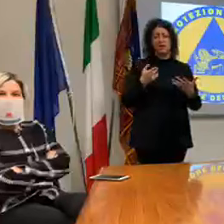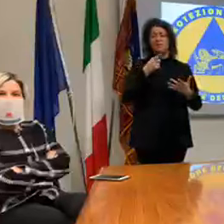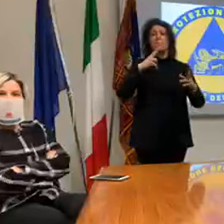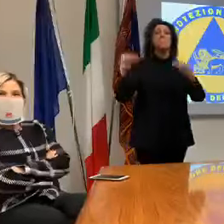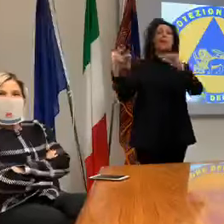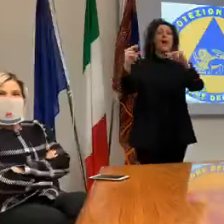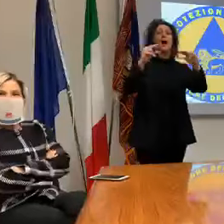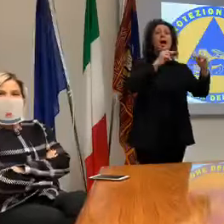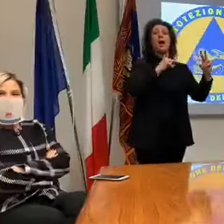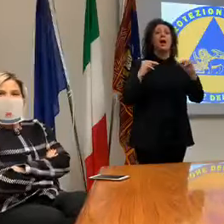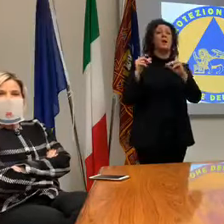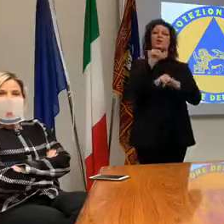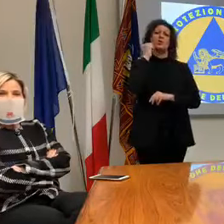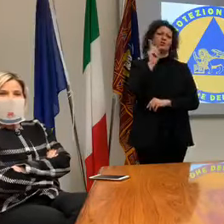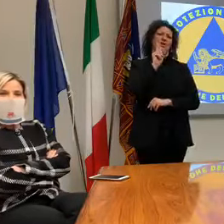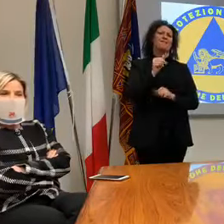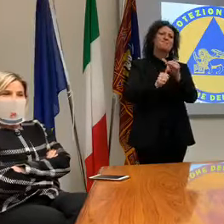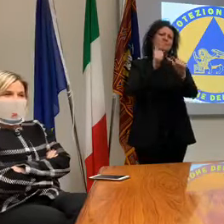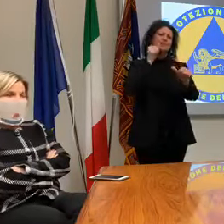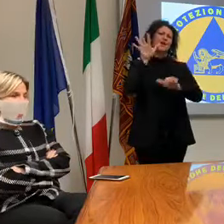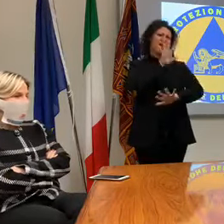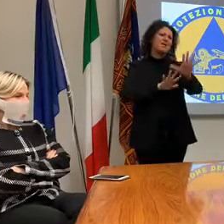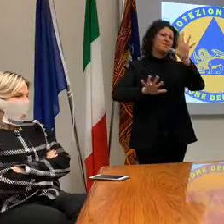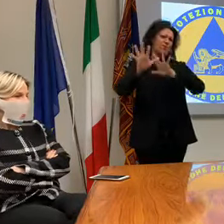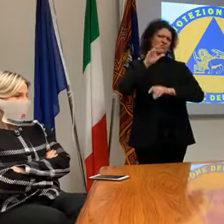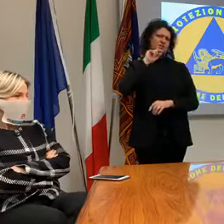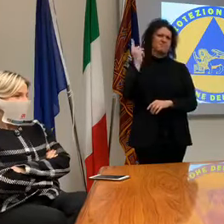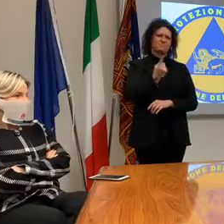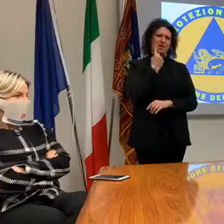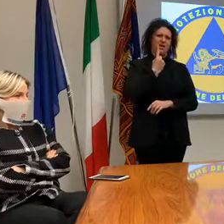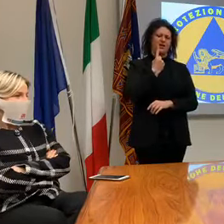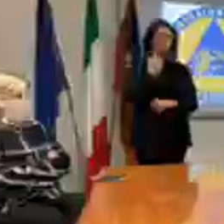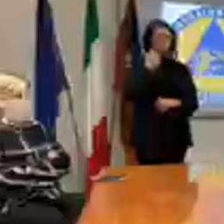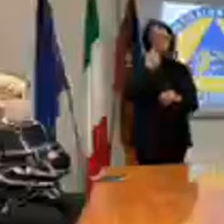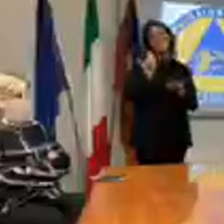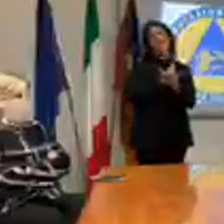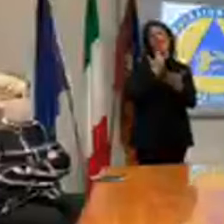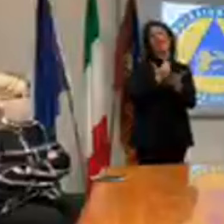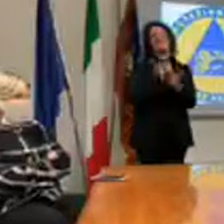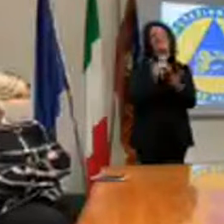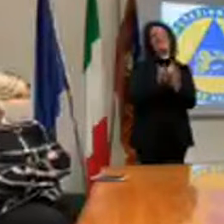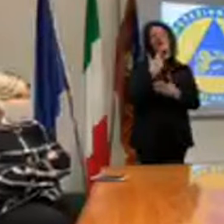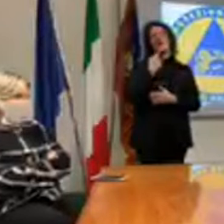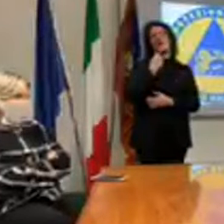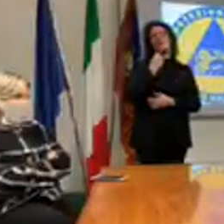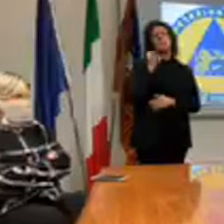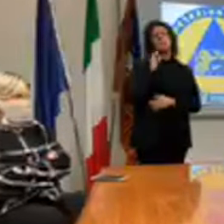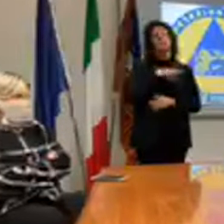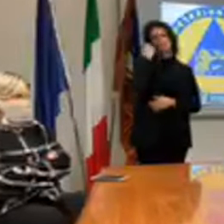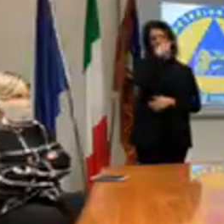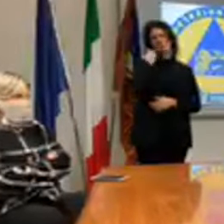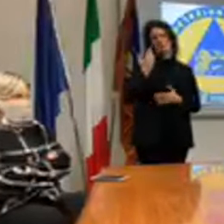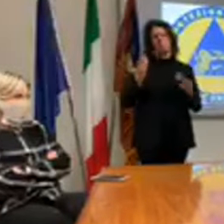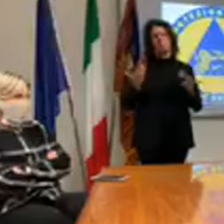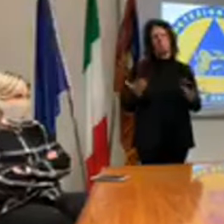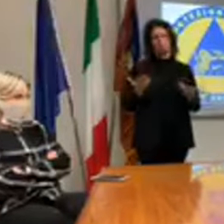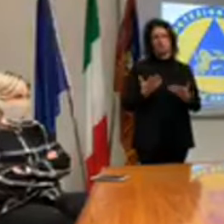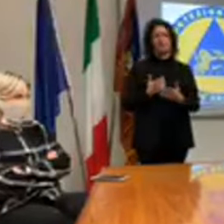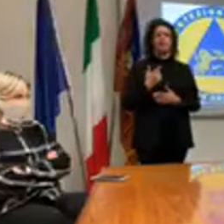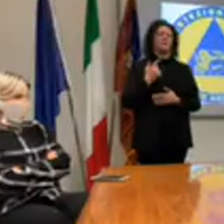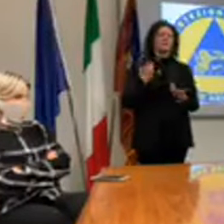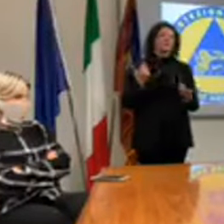magari informati bene ed eviti anche di fare brutte figuracce. Di certo non posso accettare lezioni di etica e di